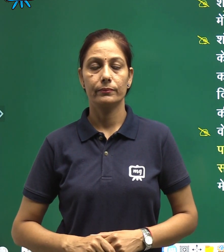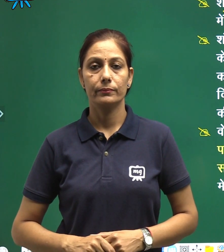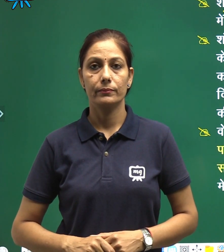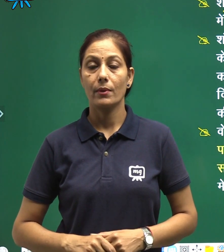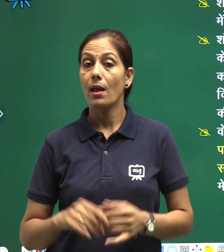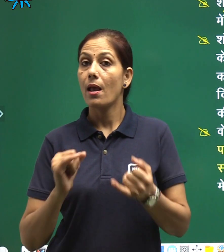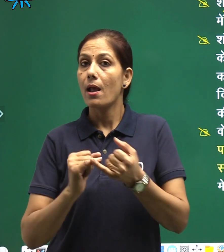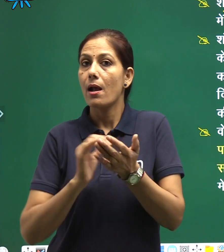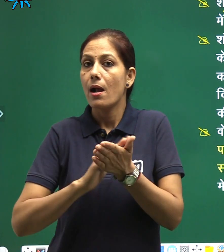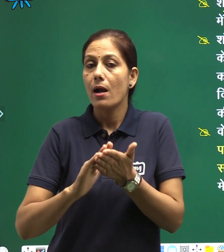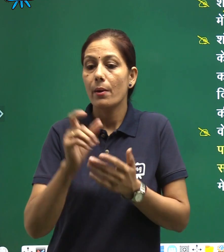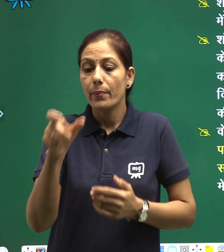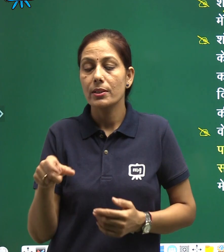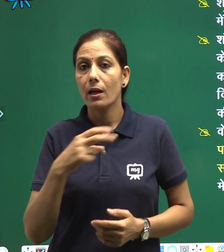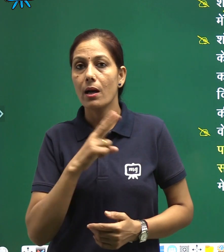शंकर अभी